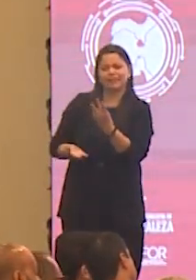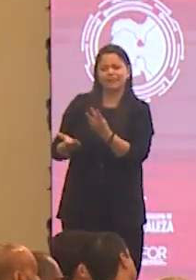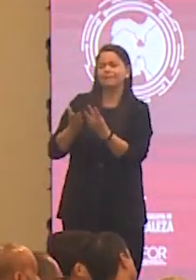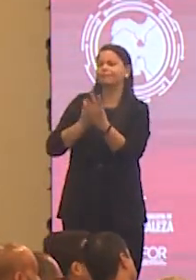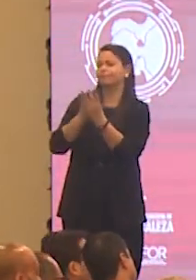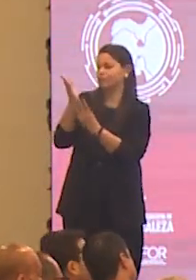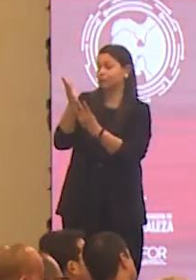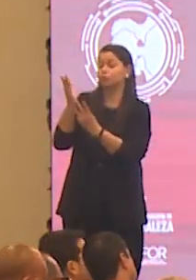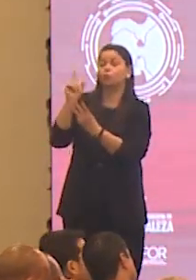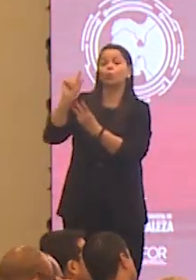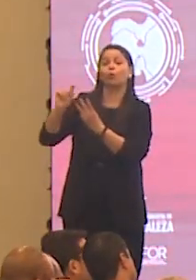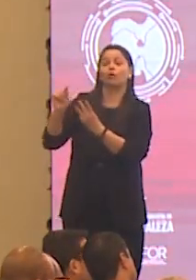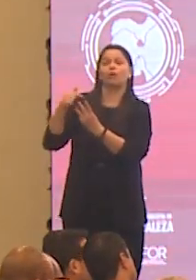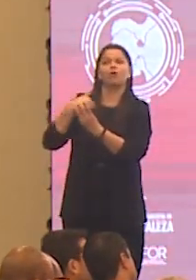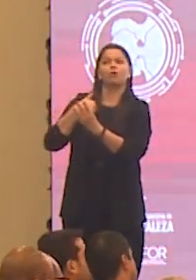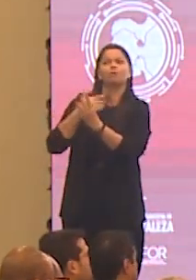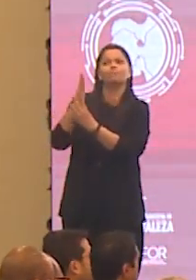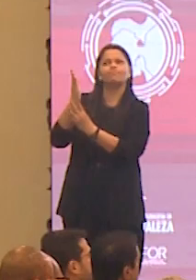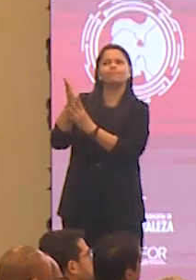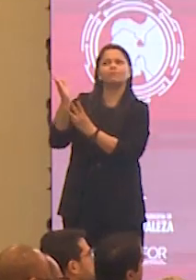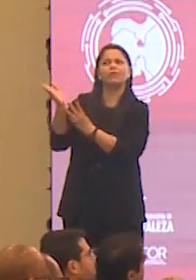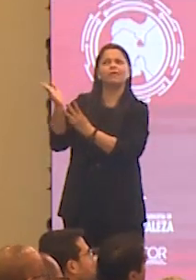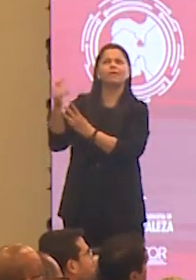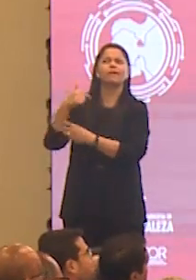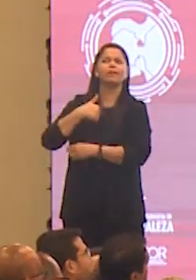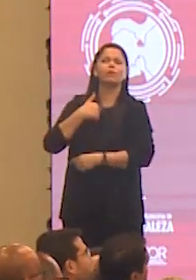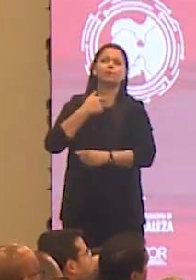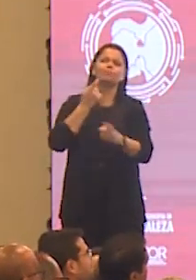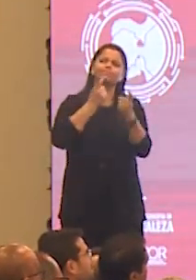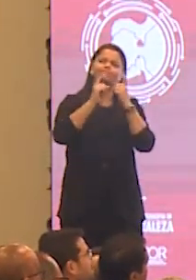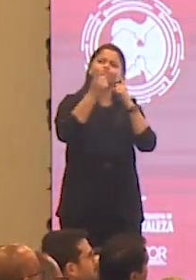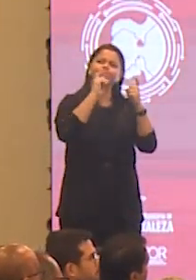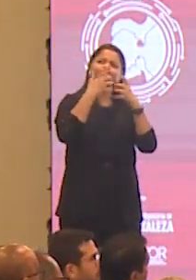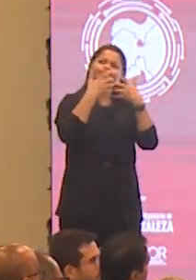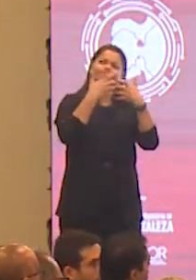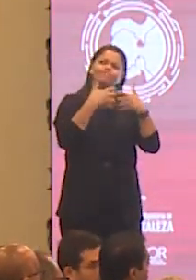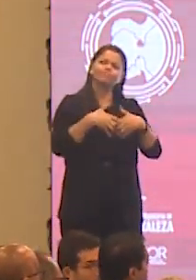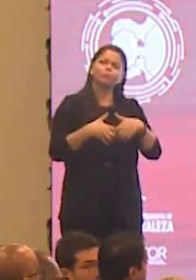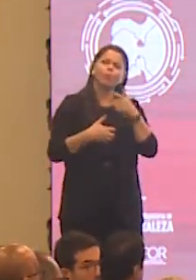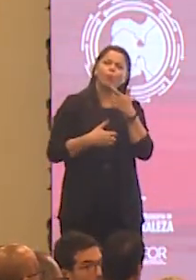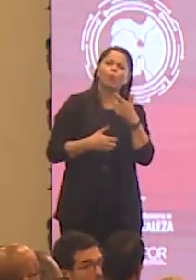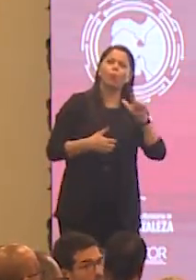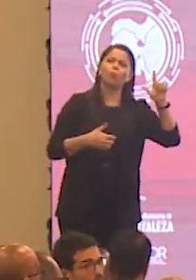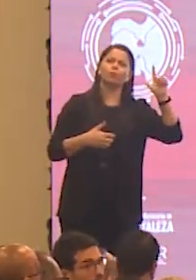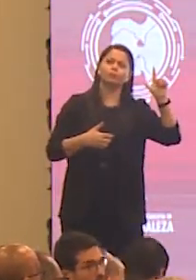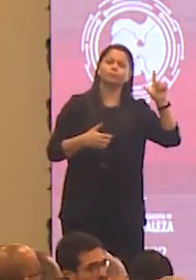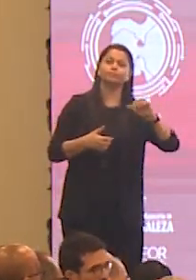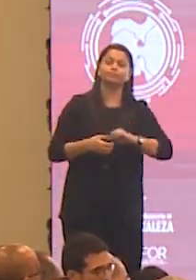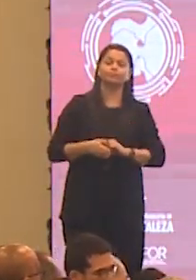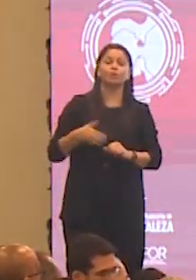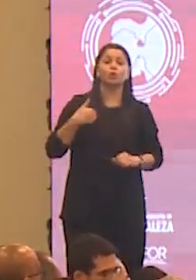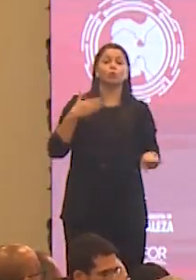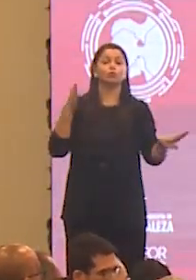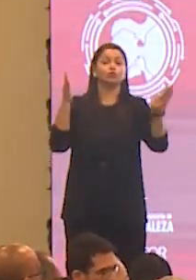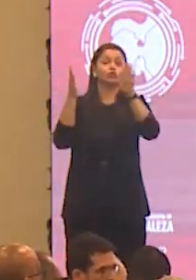Eu tenho refletido em outra direção. Quando eu cheguei no Supremo, havia uma decisão relatada pelo